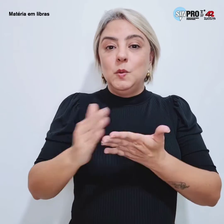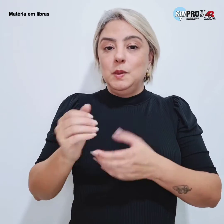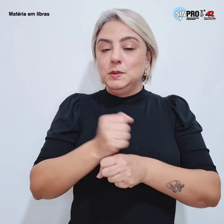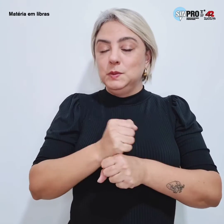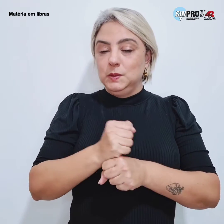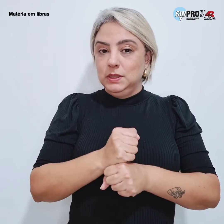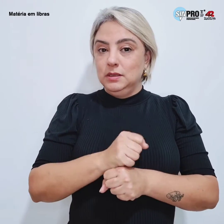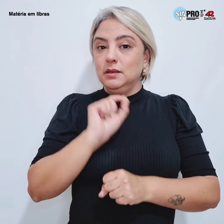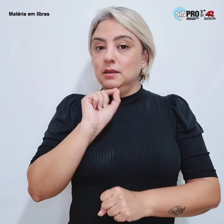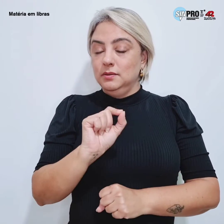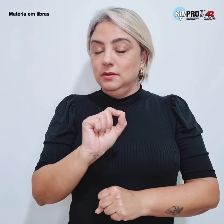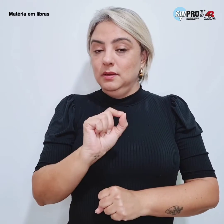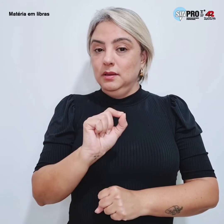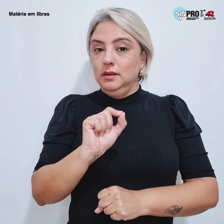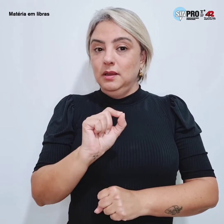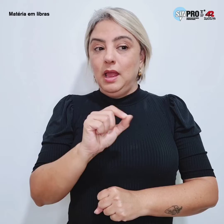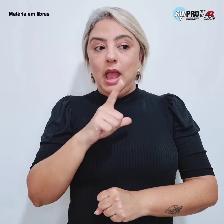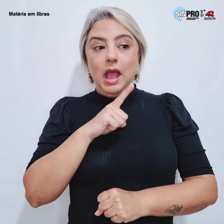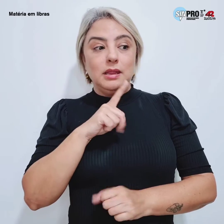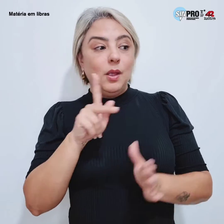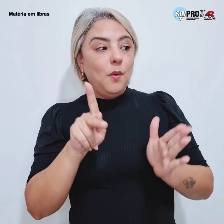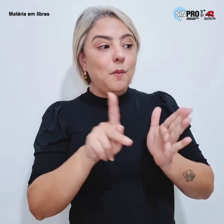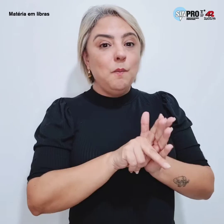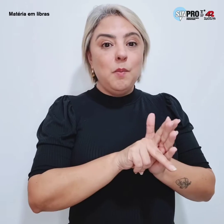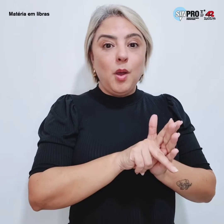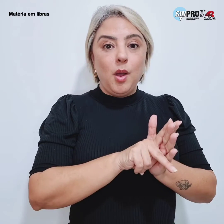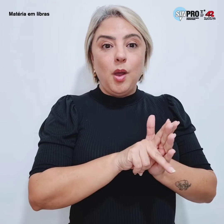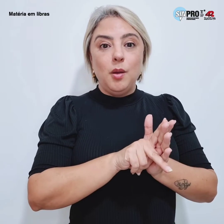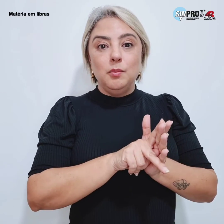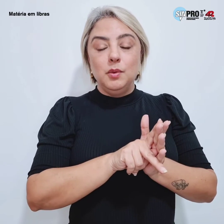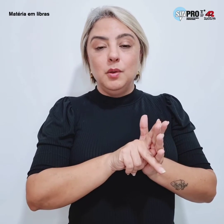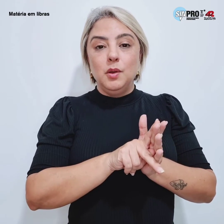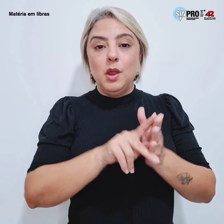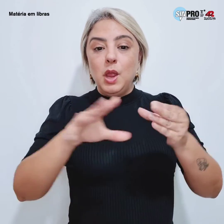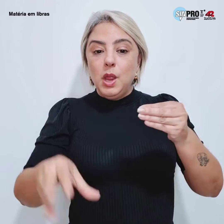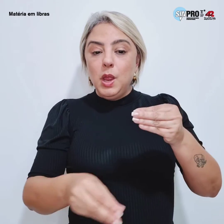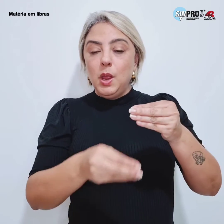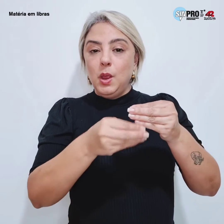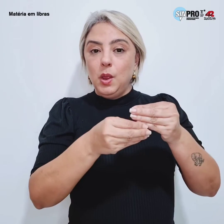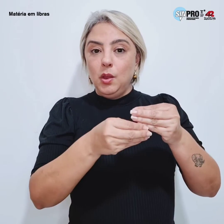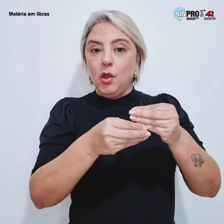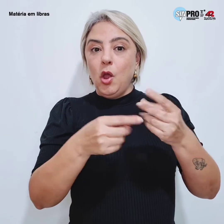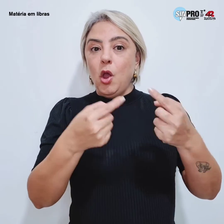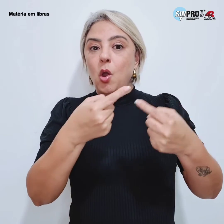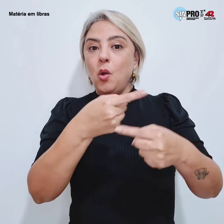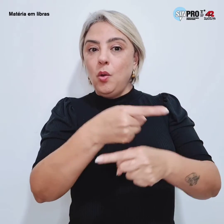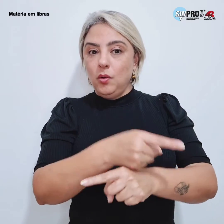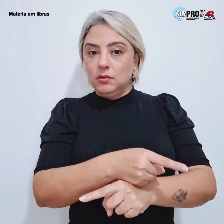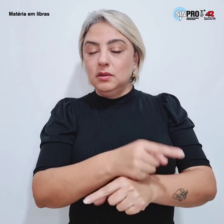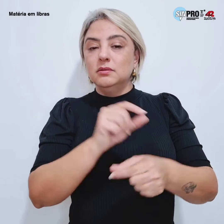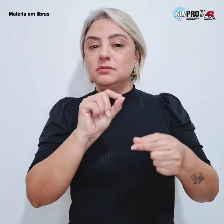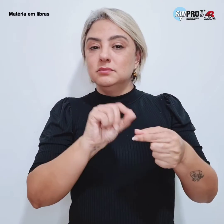que levou até os próprios integrantes da oposição a fazerem